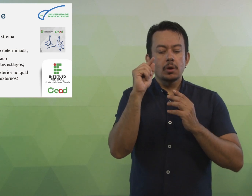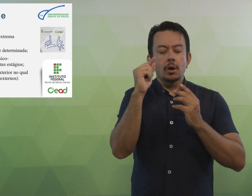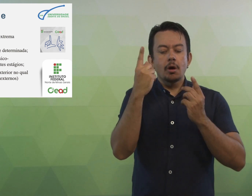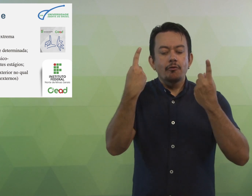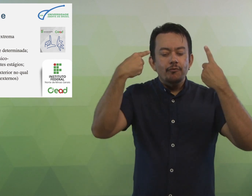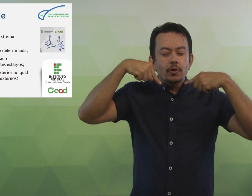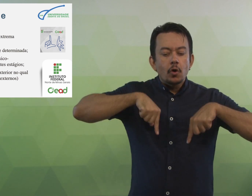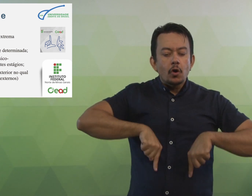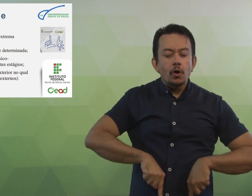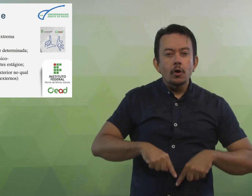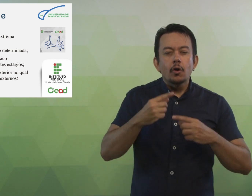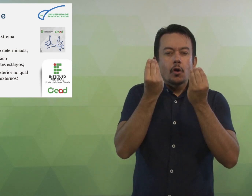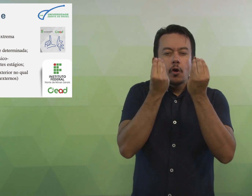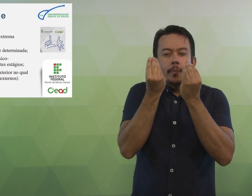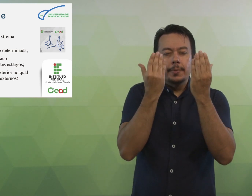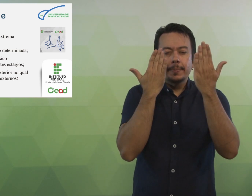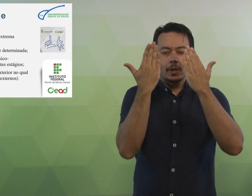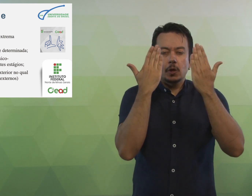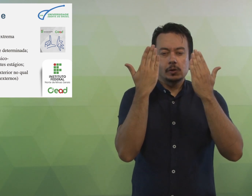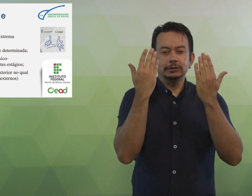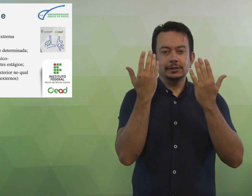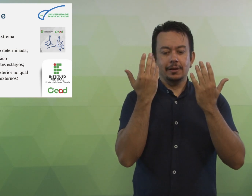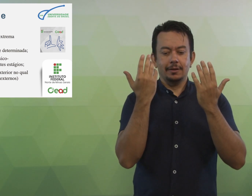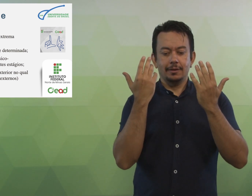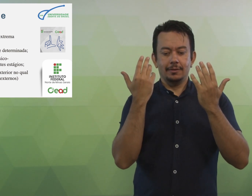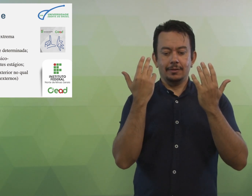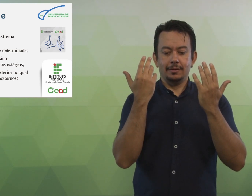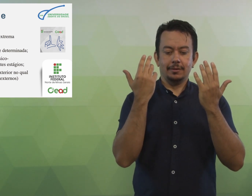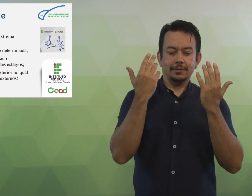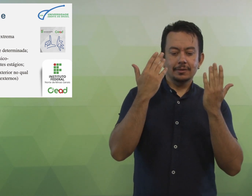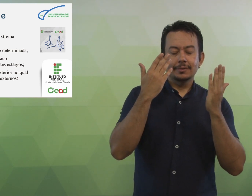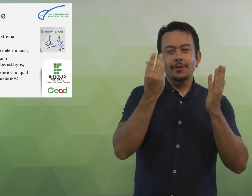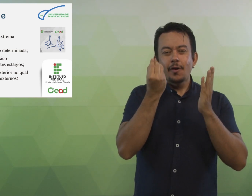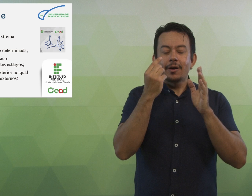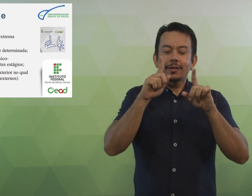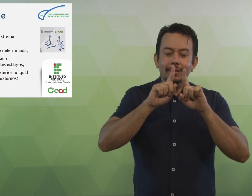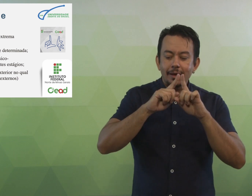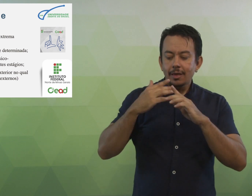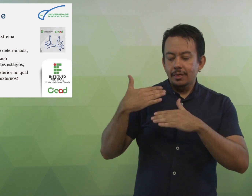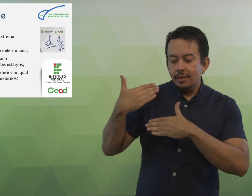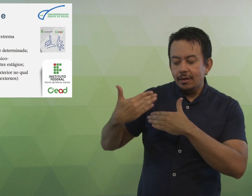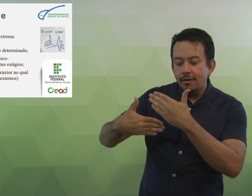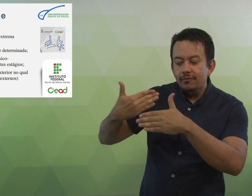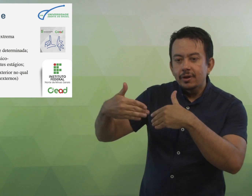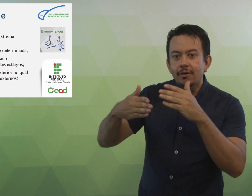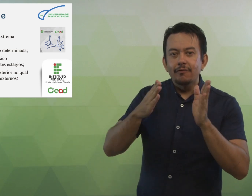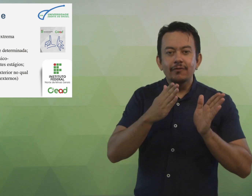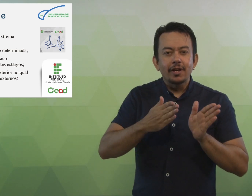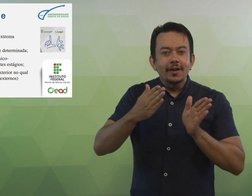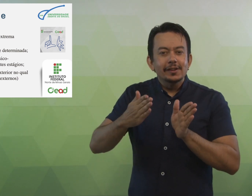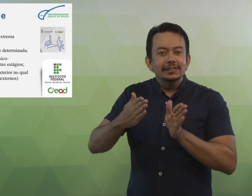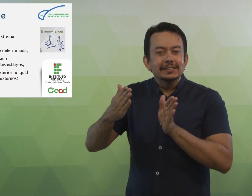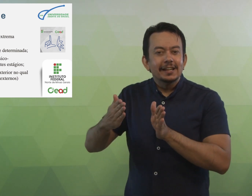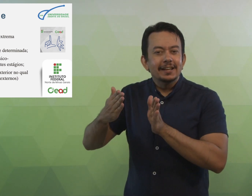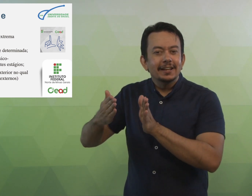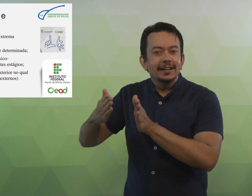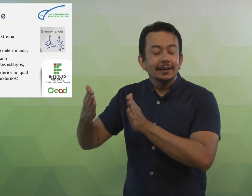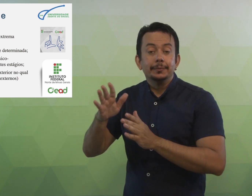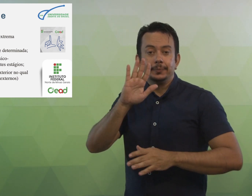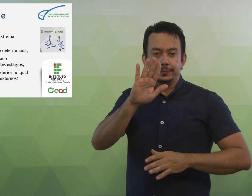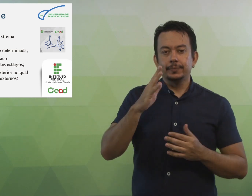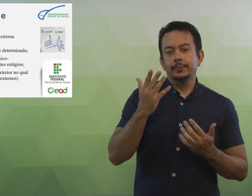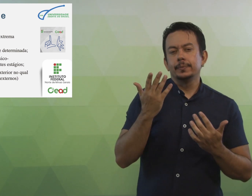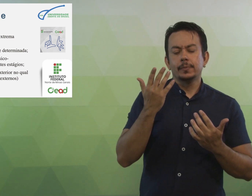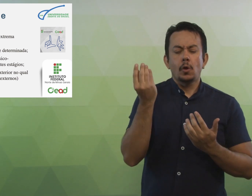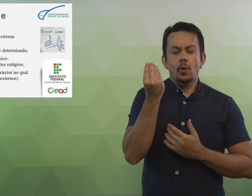O que seriam esses fatores? São os fatores de ordem psicofisiológicas, que